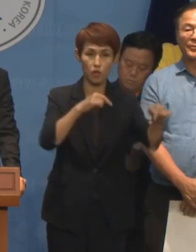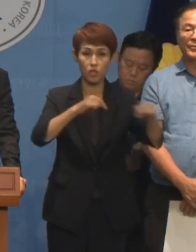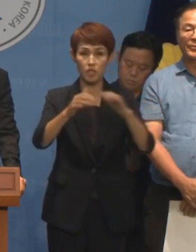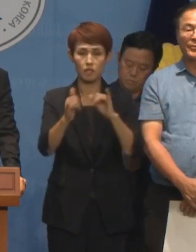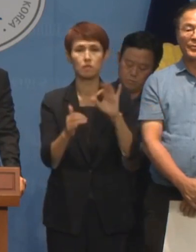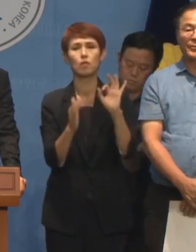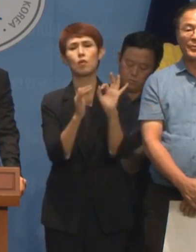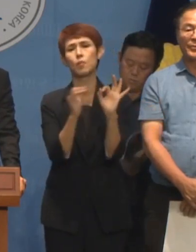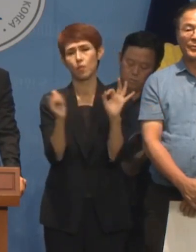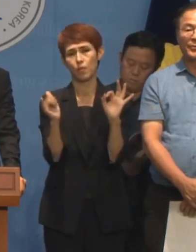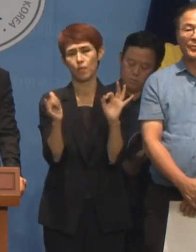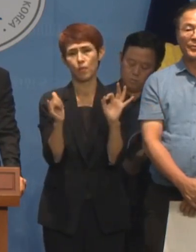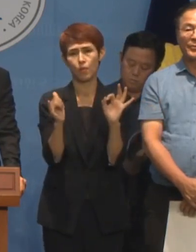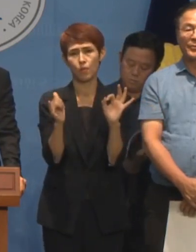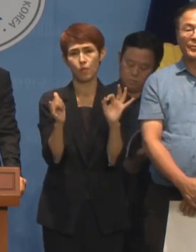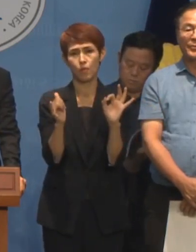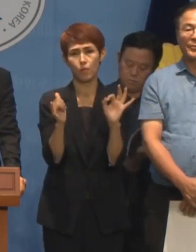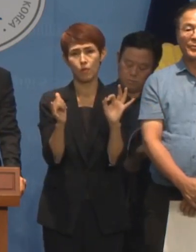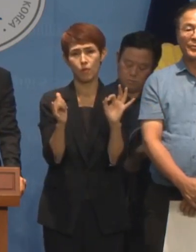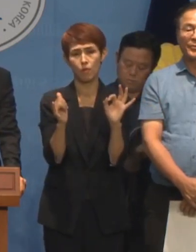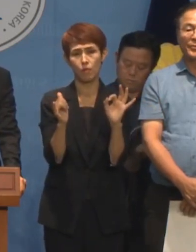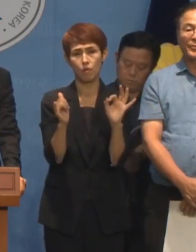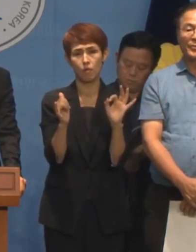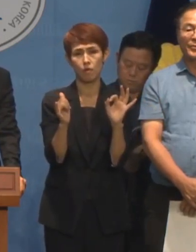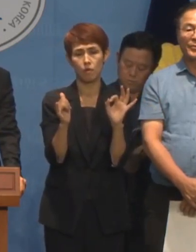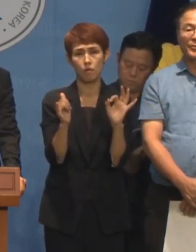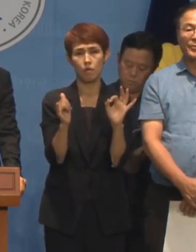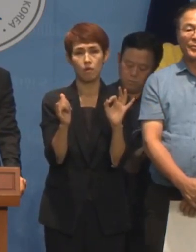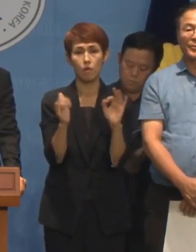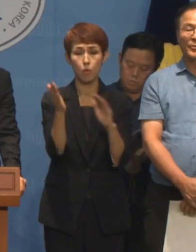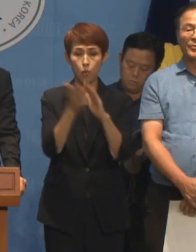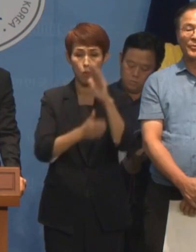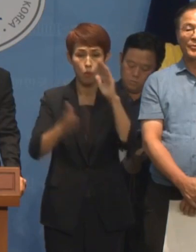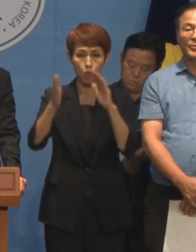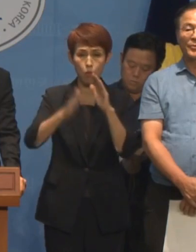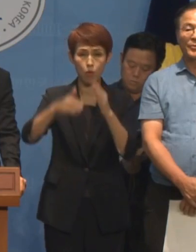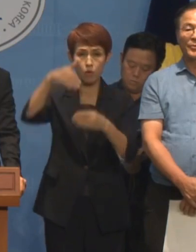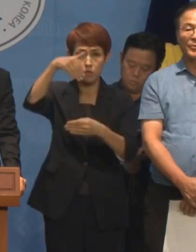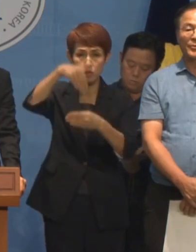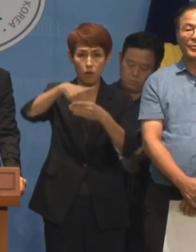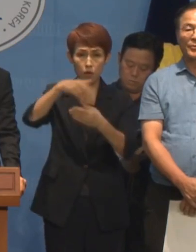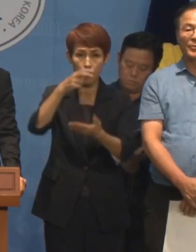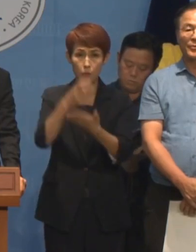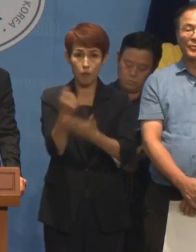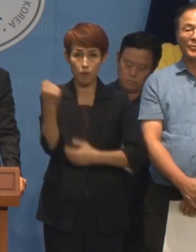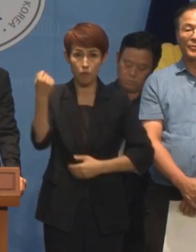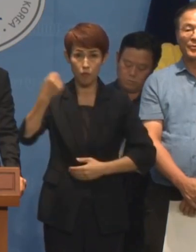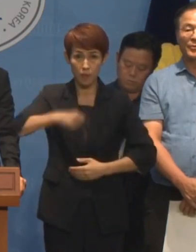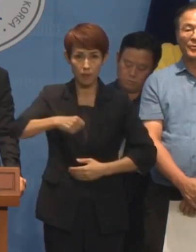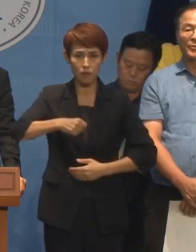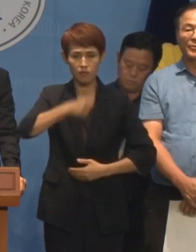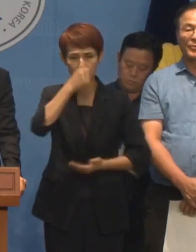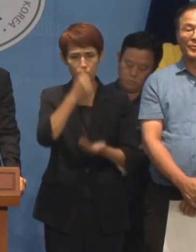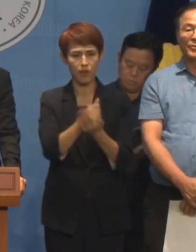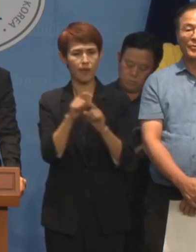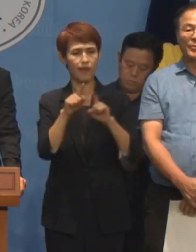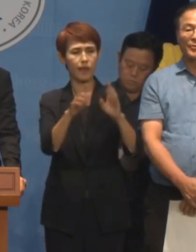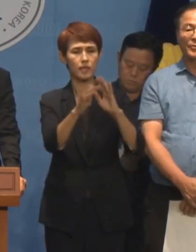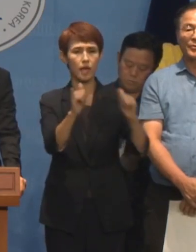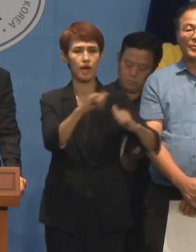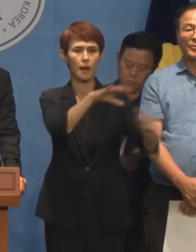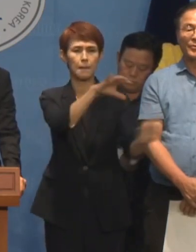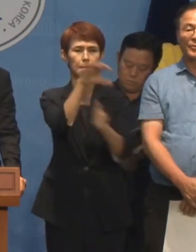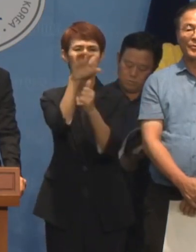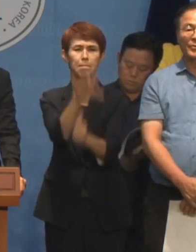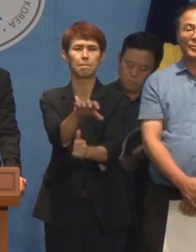10명을 한꺼번에 공직선거법 피의자로 입건한 사상 초유의 상황이